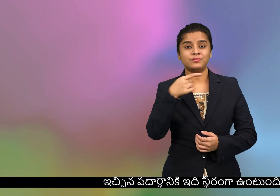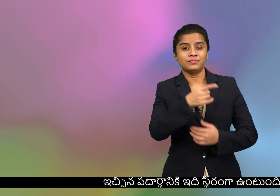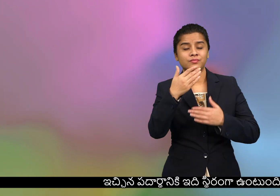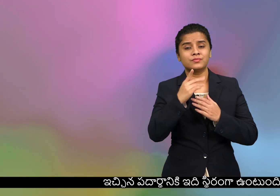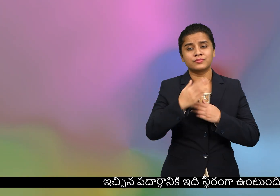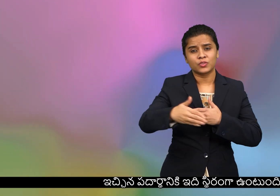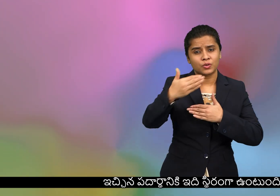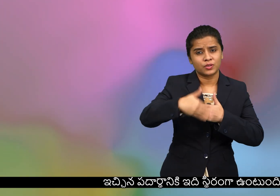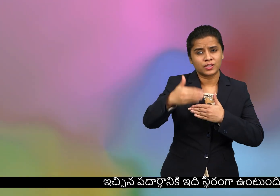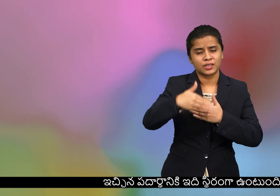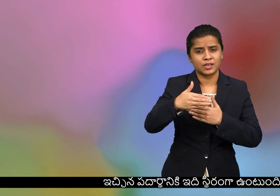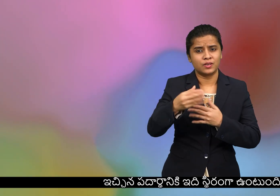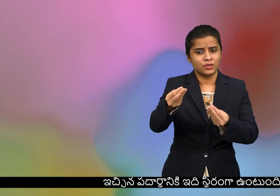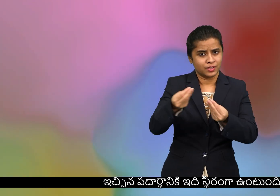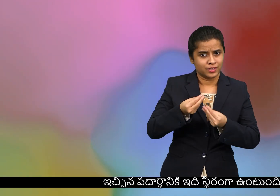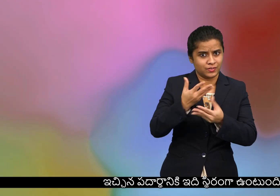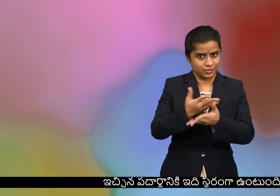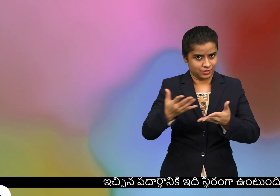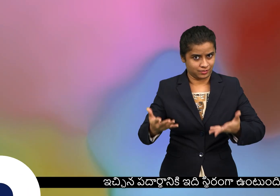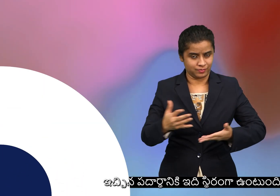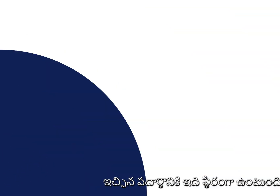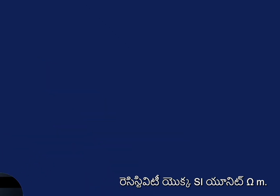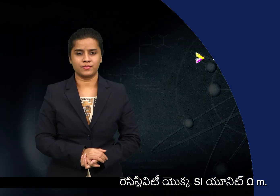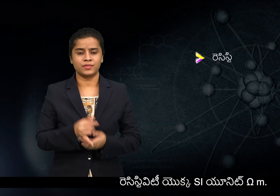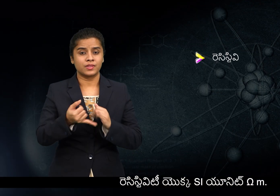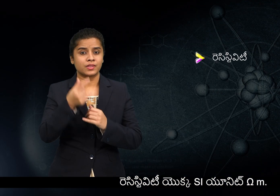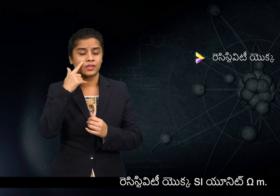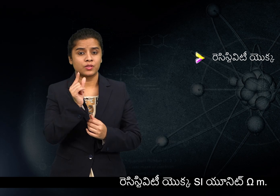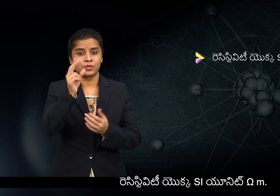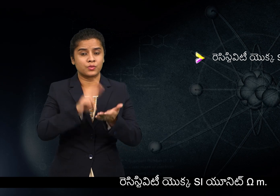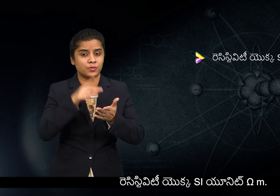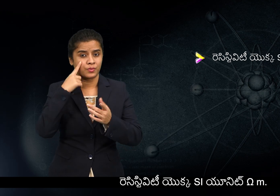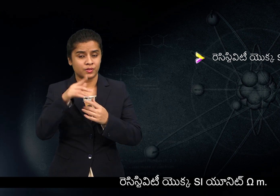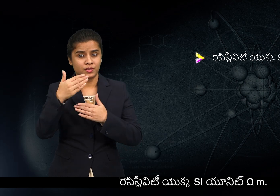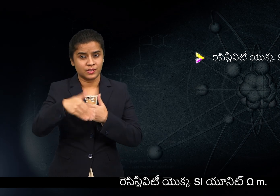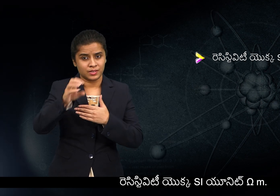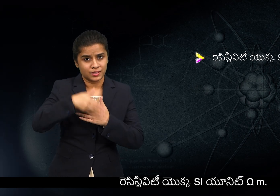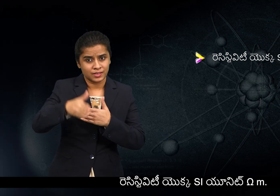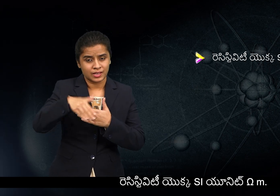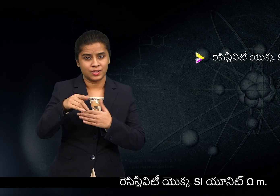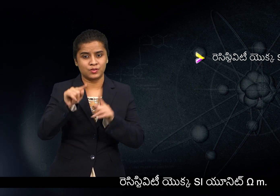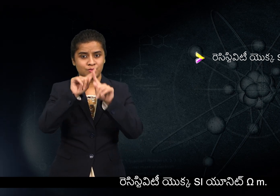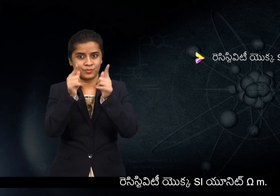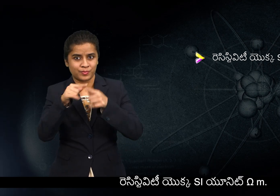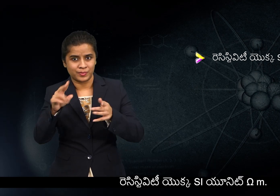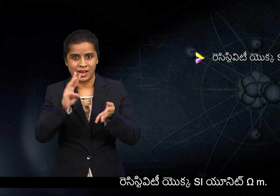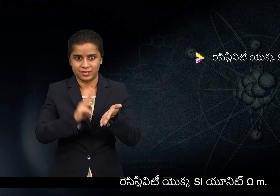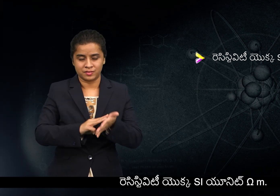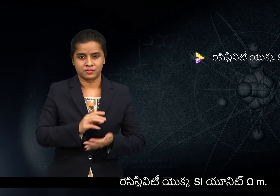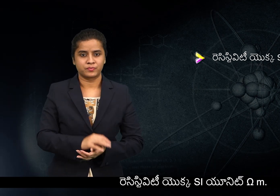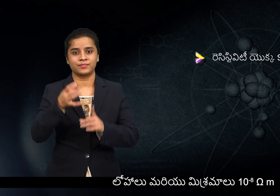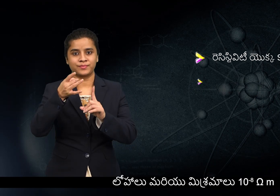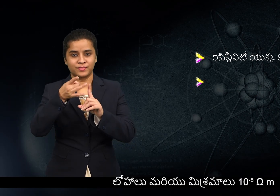ఇచ్చిన పదార్థానికి ఇది స్థిరంగా ఉంటుంది. రెసిస్టివిటీ యొక్క SI యూనిట్ ఒమేగా